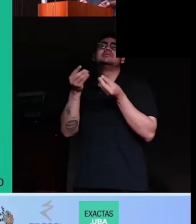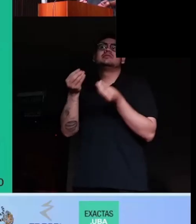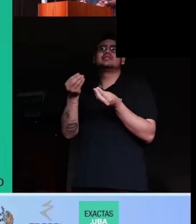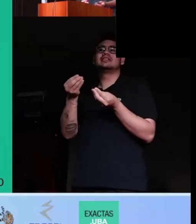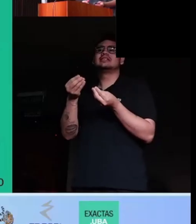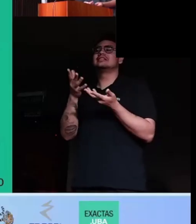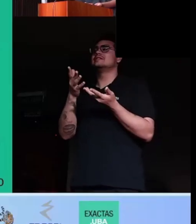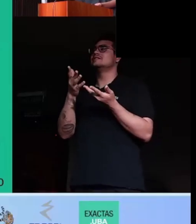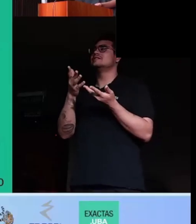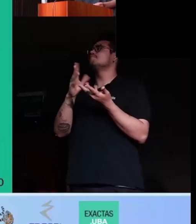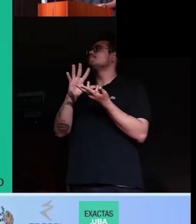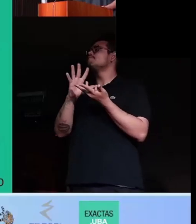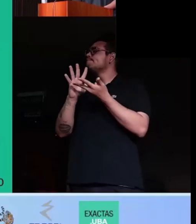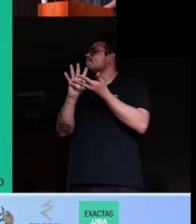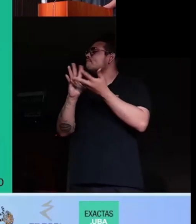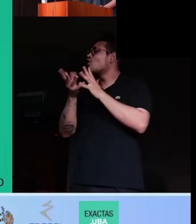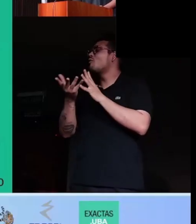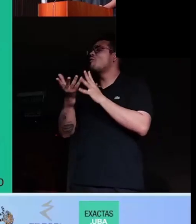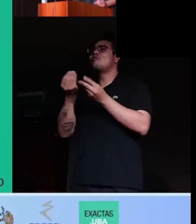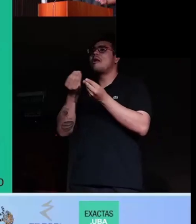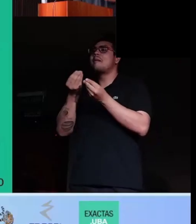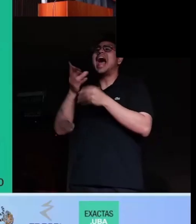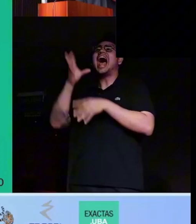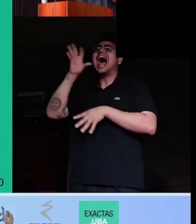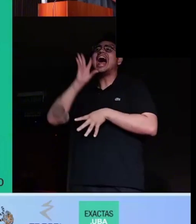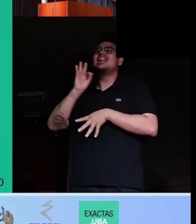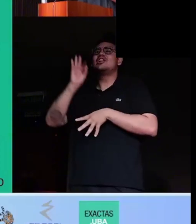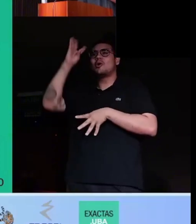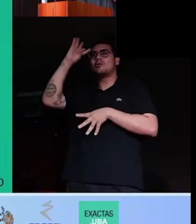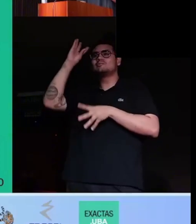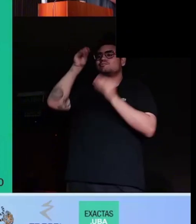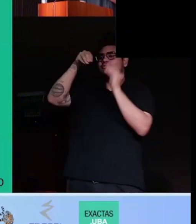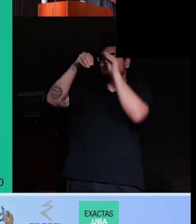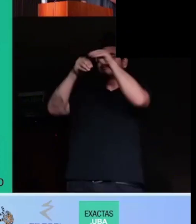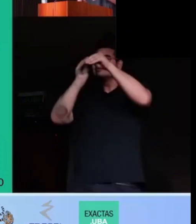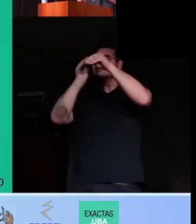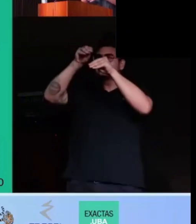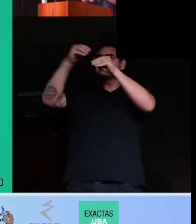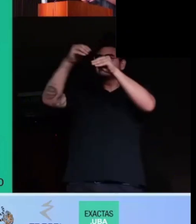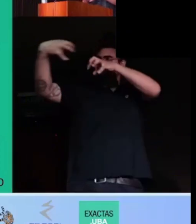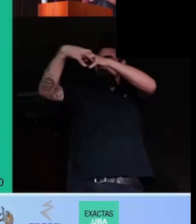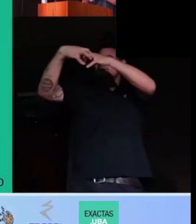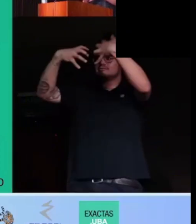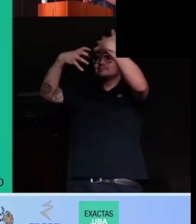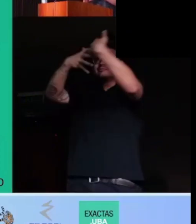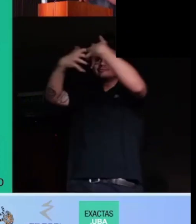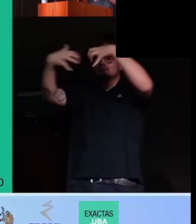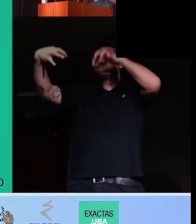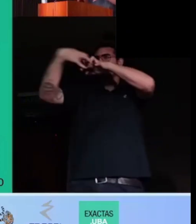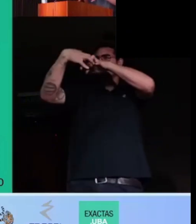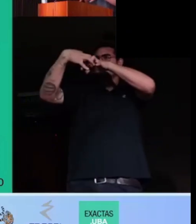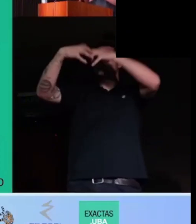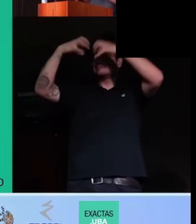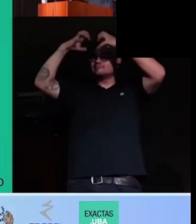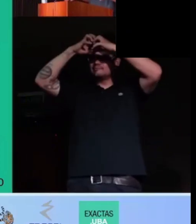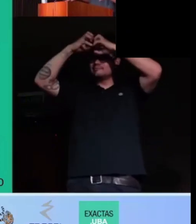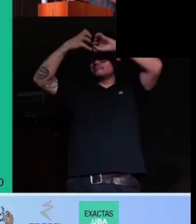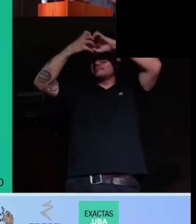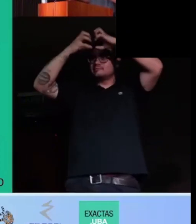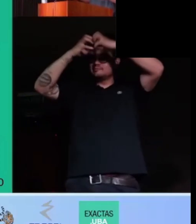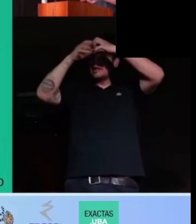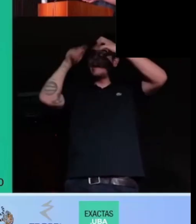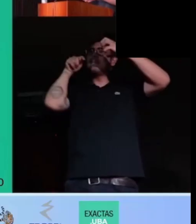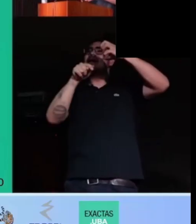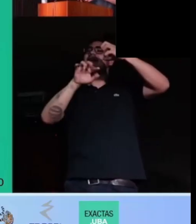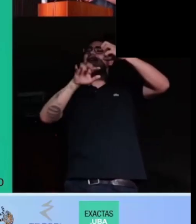neuronas, diría, no sé si, o programas para que el mismo sea más inteligente, o